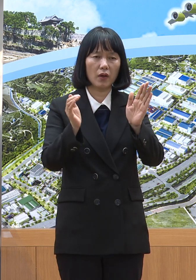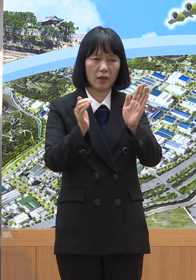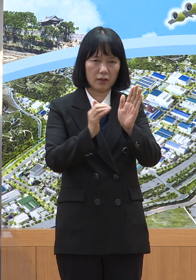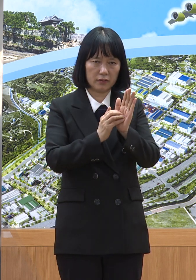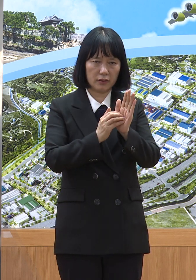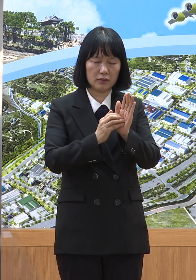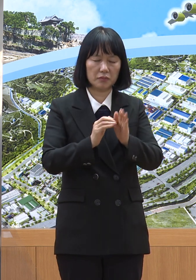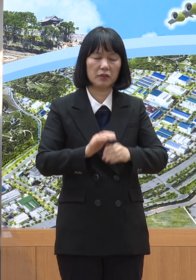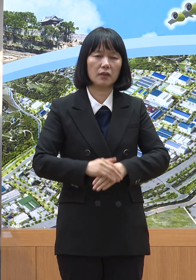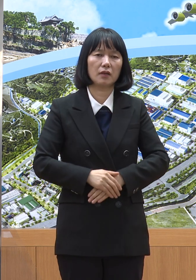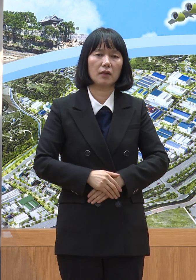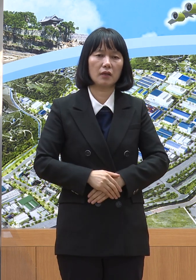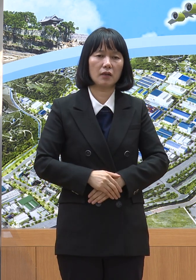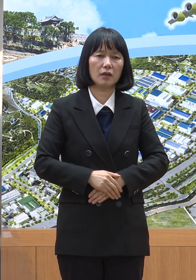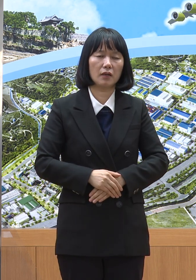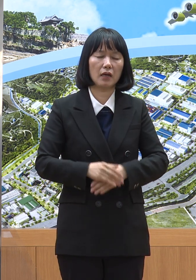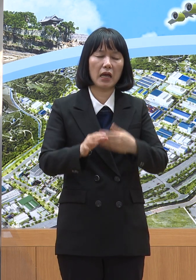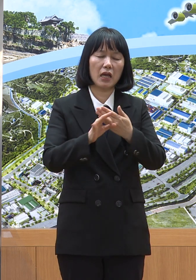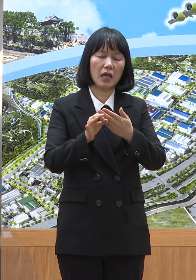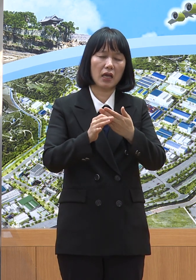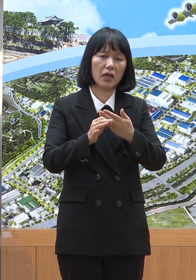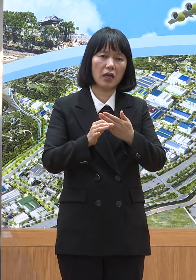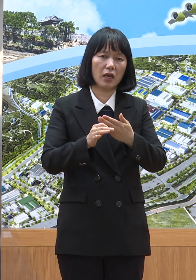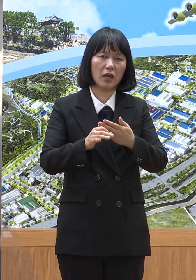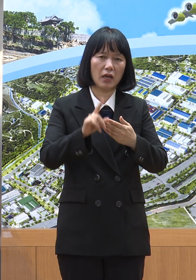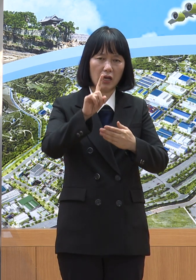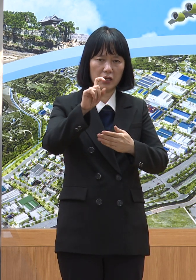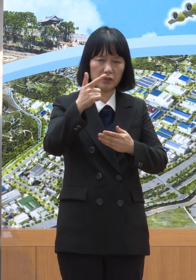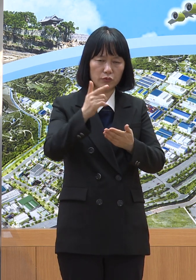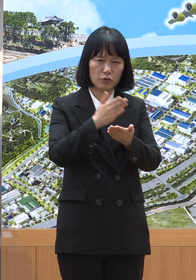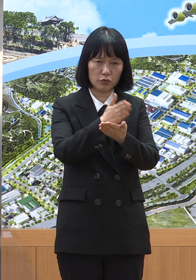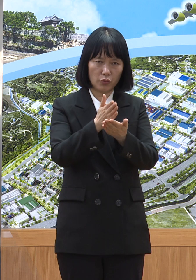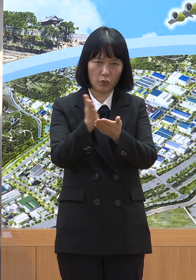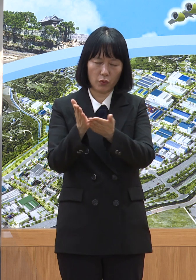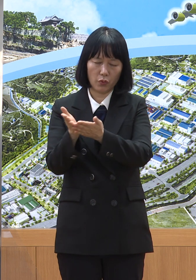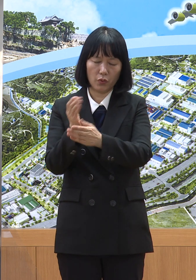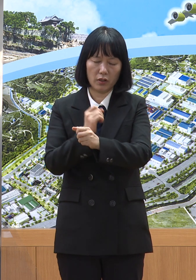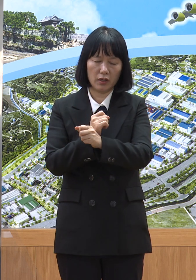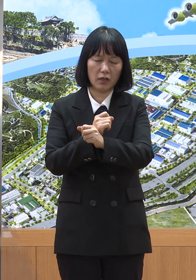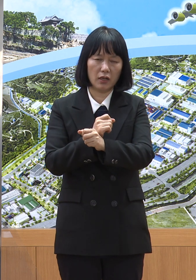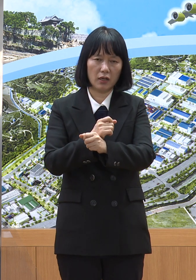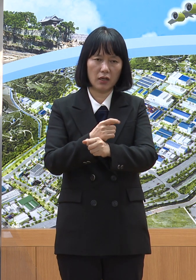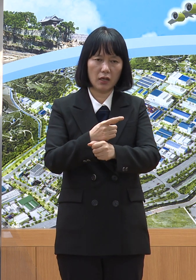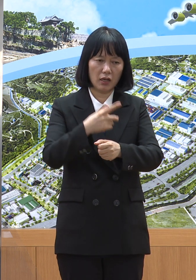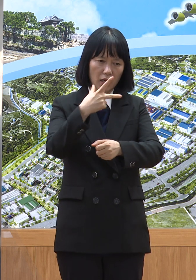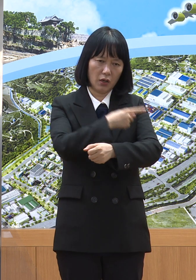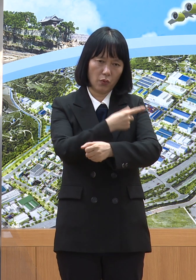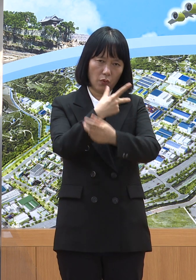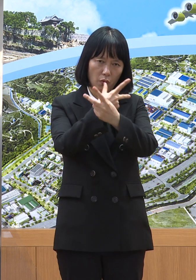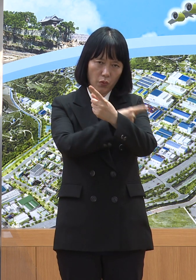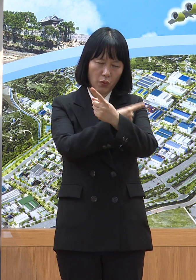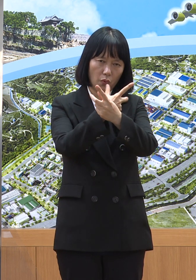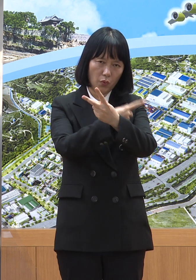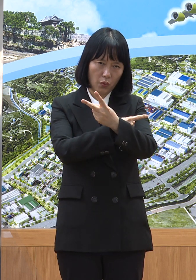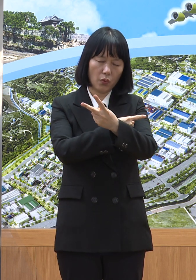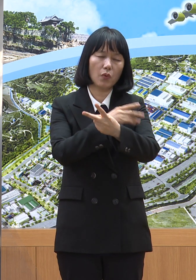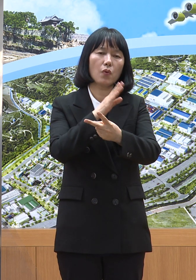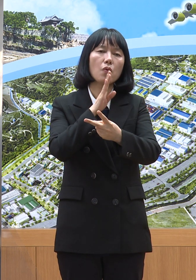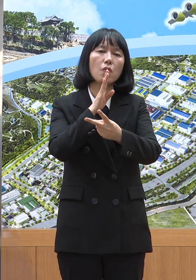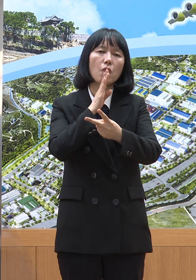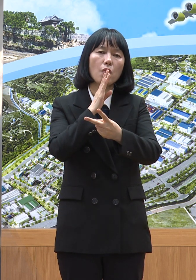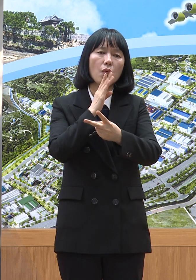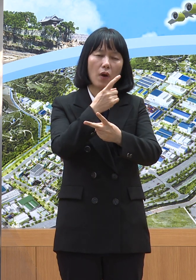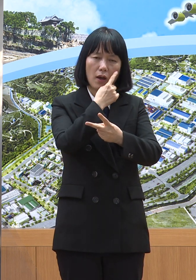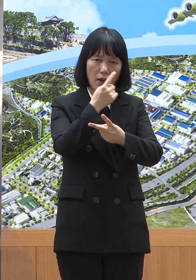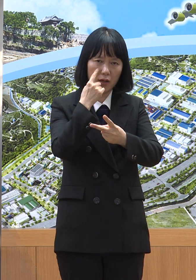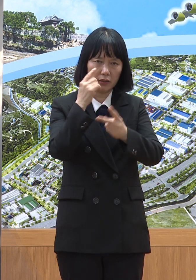종료되었습니다. 방역 패스 도입 16종 시설에서는 접종 증명, 음성 확인을 거친